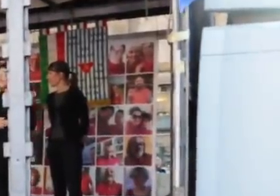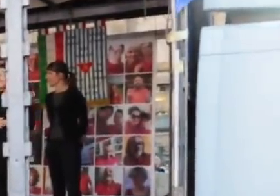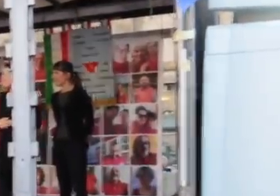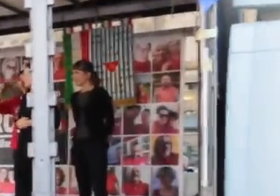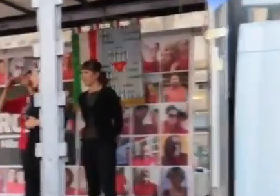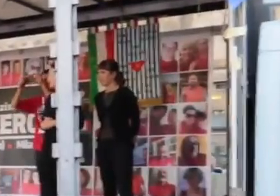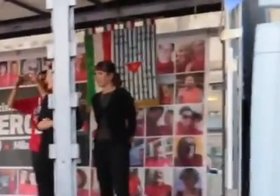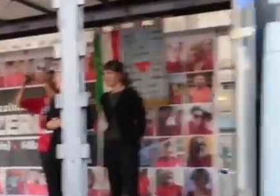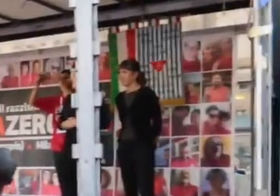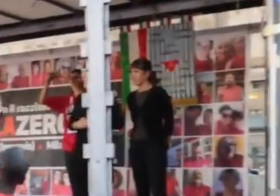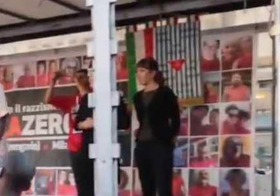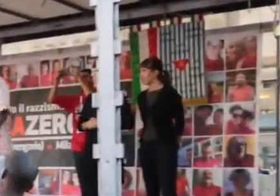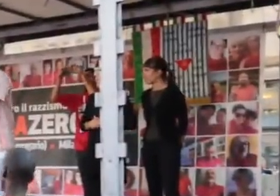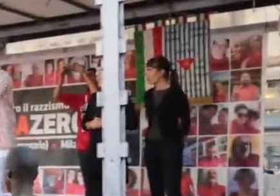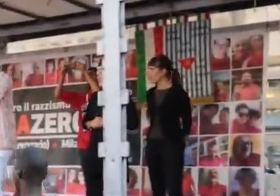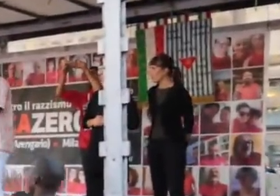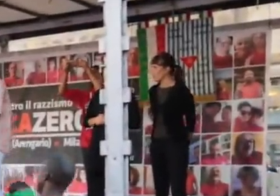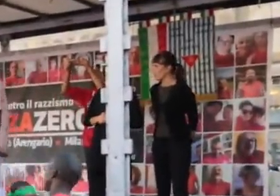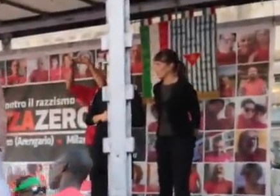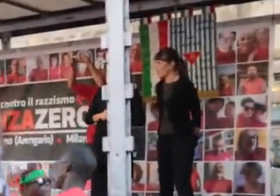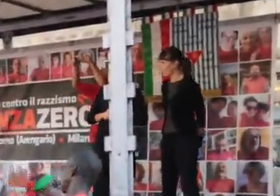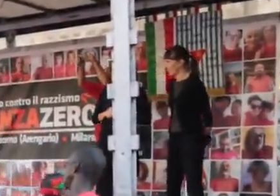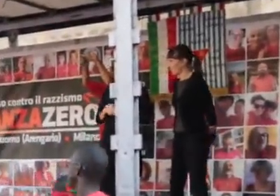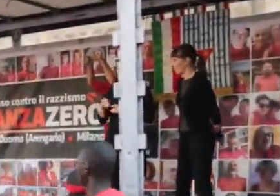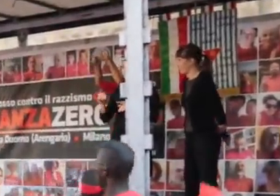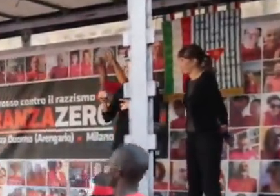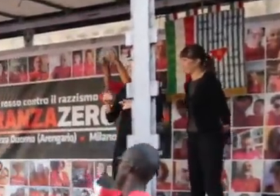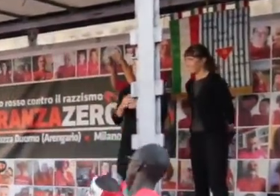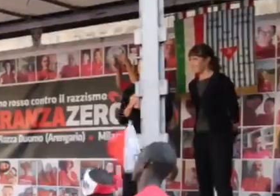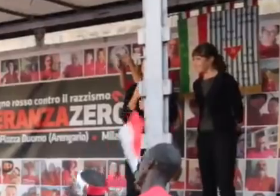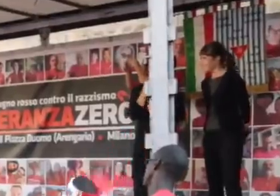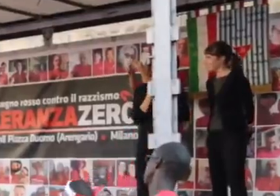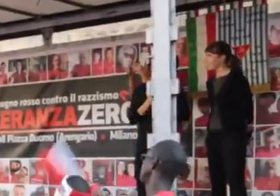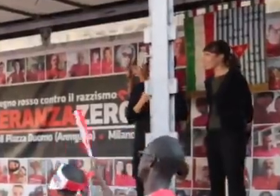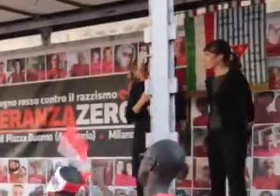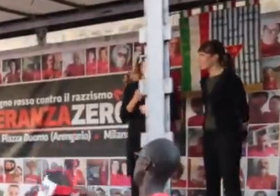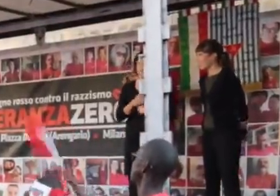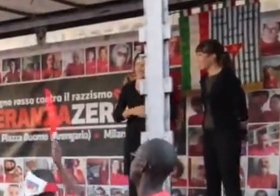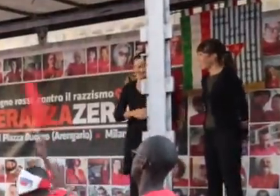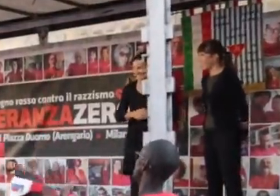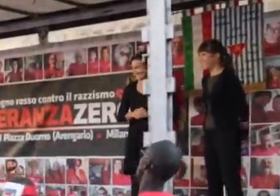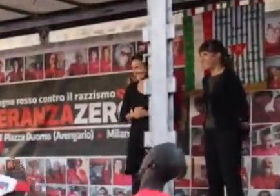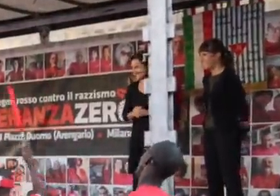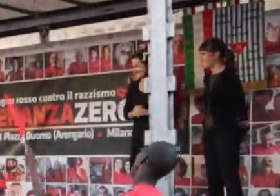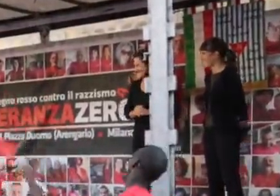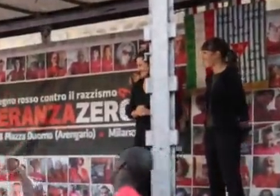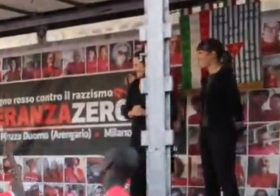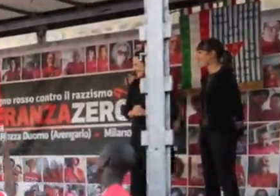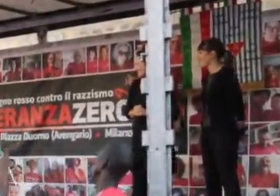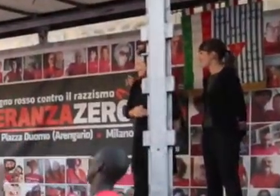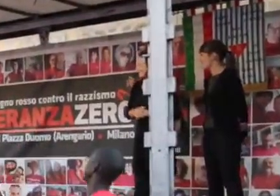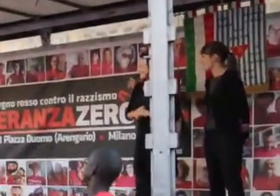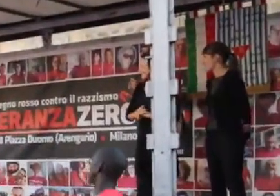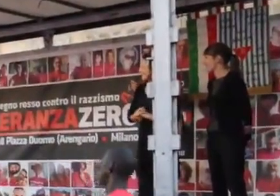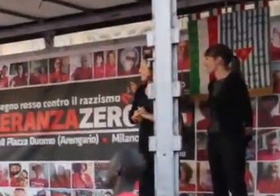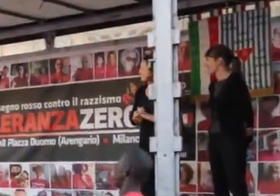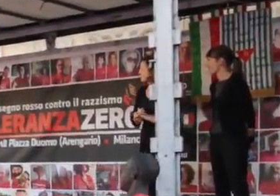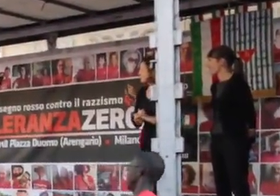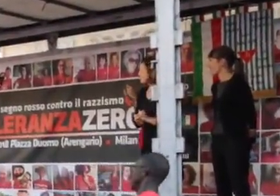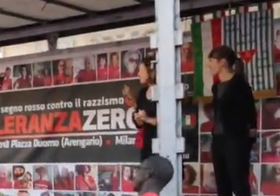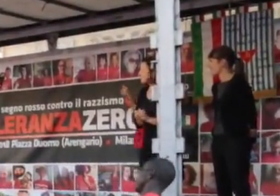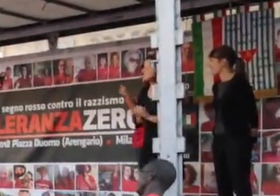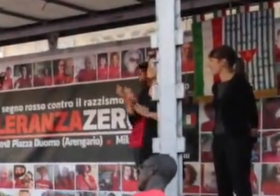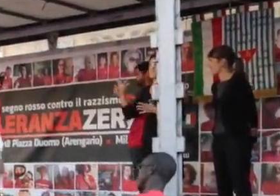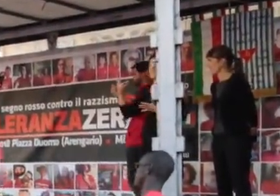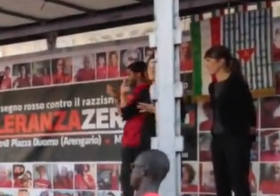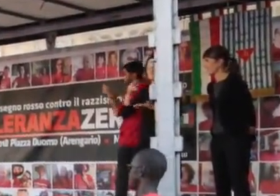Vincimo la bomba, vaglia guido la gomba, finché il vicino è la porta. Prendi un